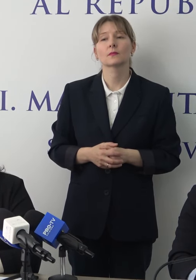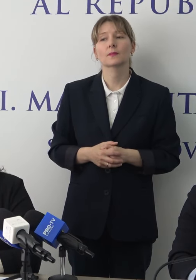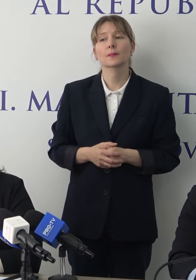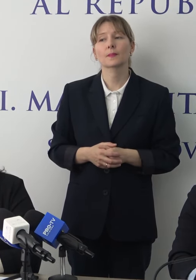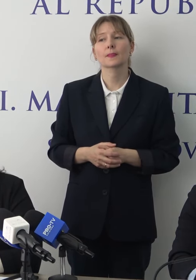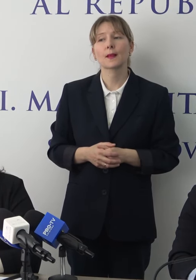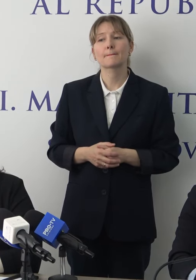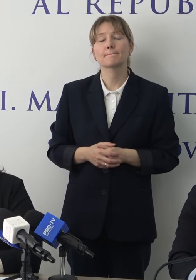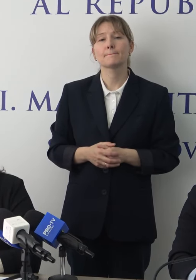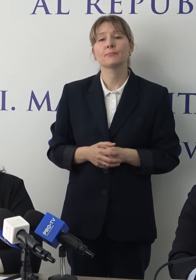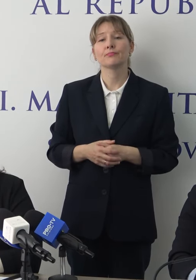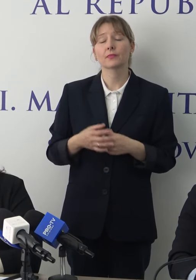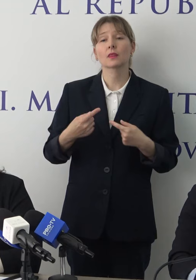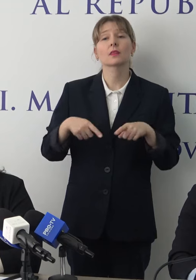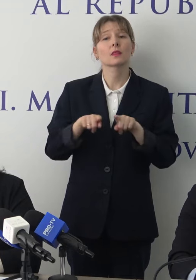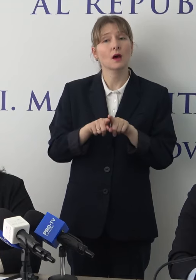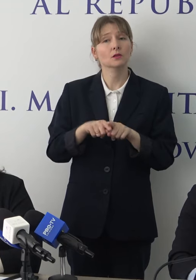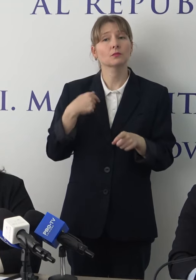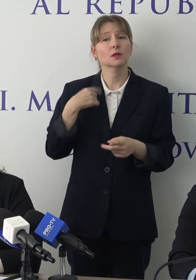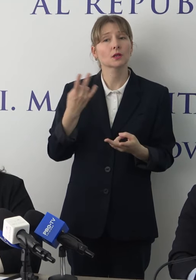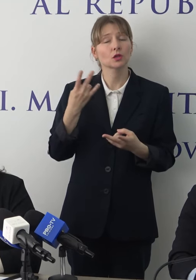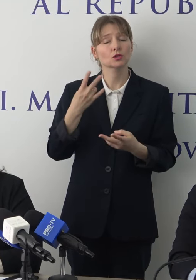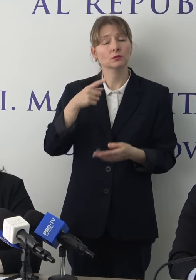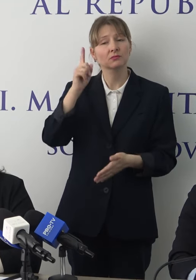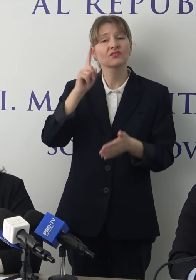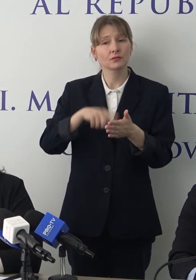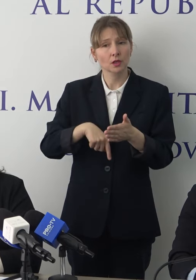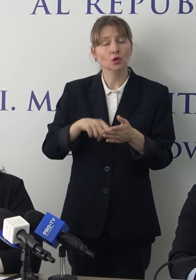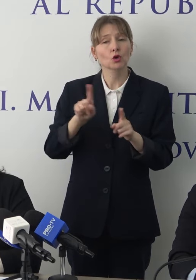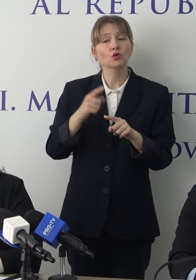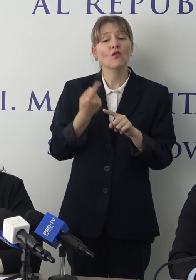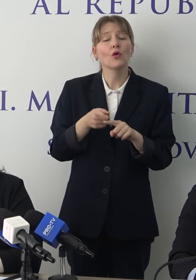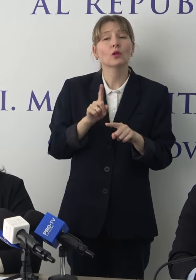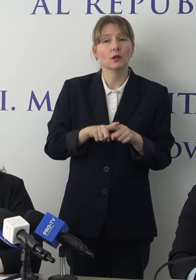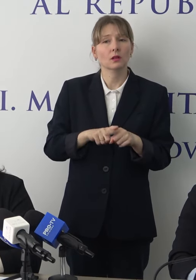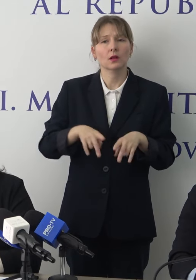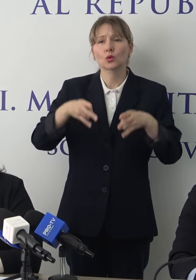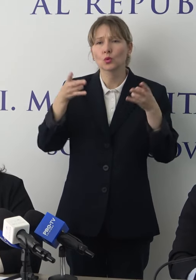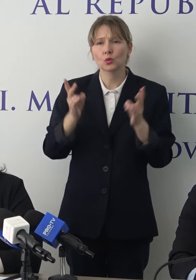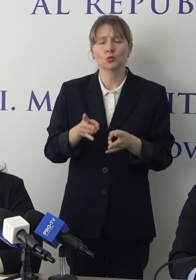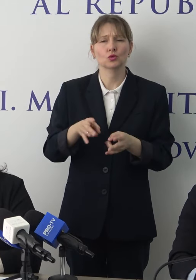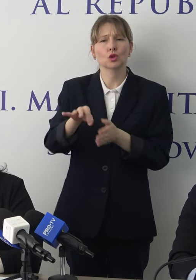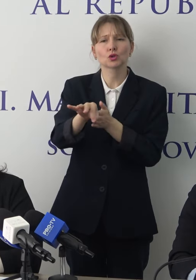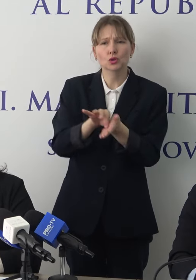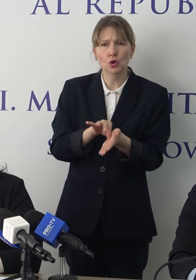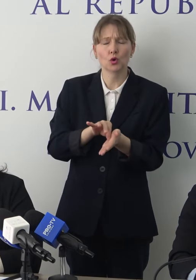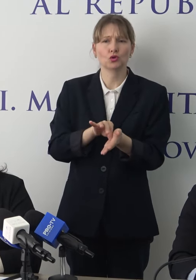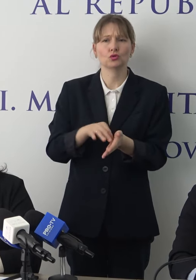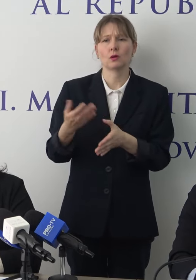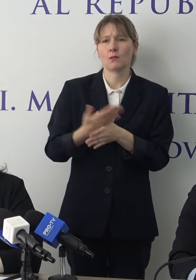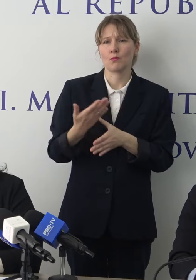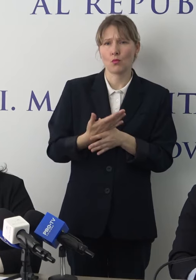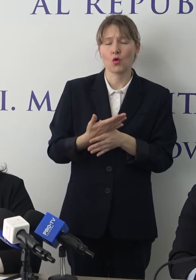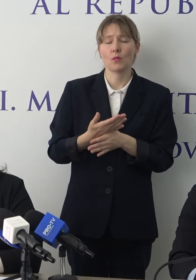help themselves. Totodată, trebuie să recunoaștem că există și această necesitate urgentă, stringentă, nu doar să-i